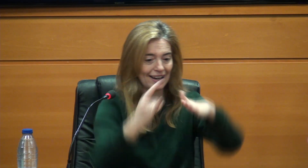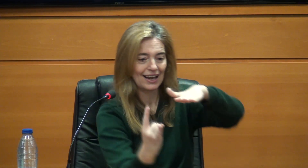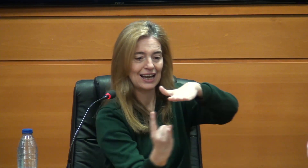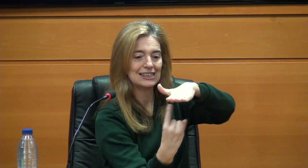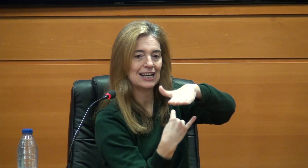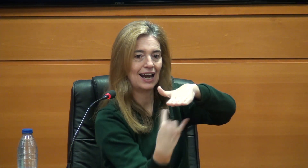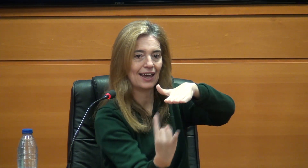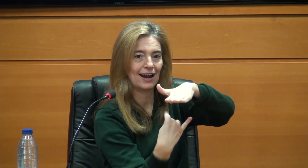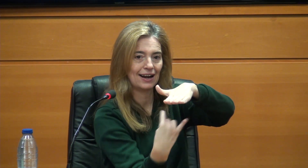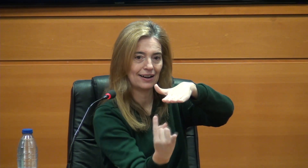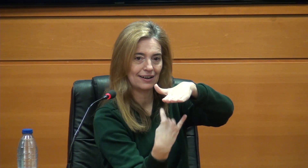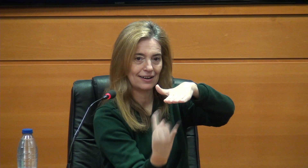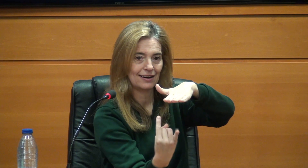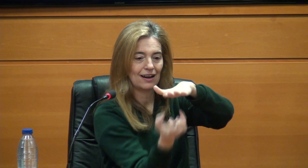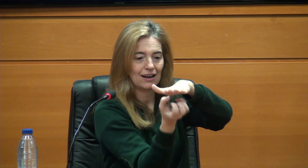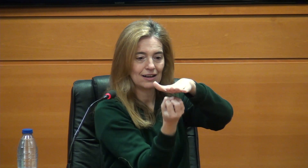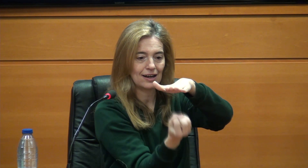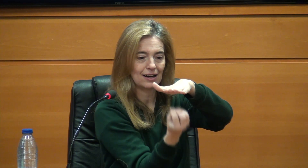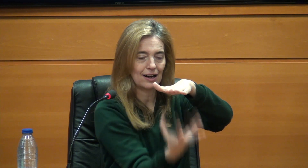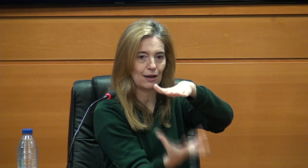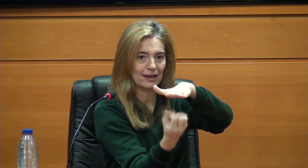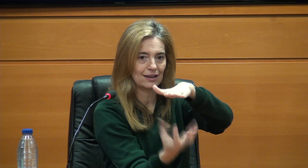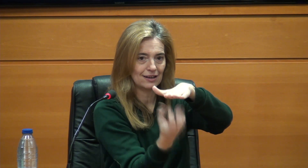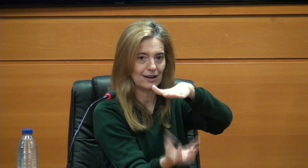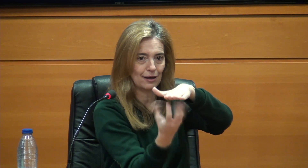y esto escanear y grabar